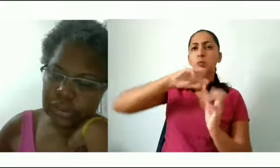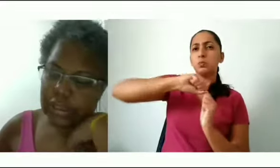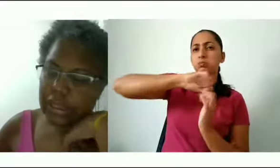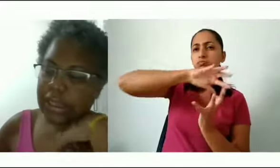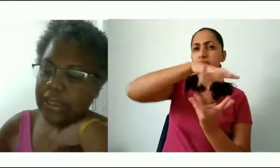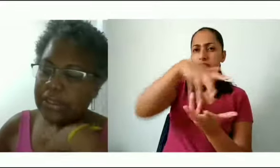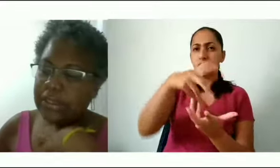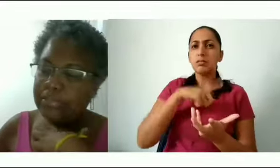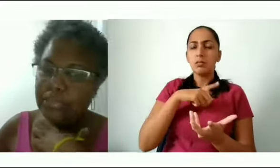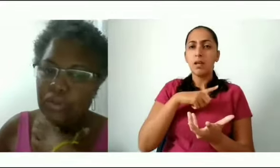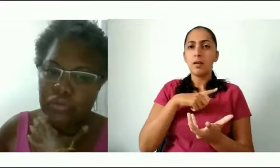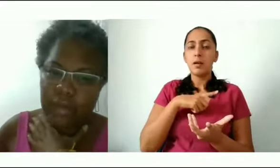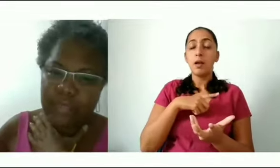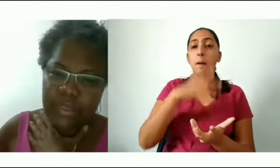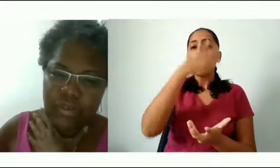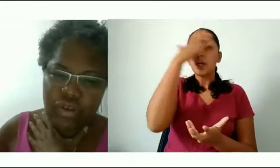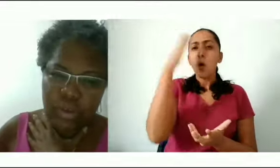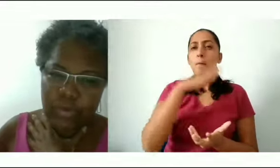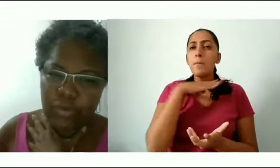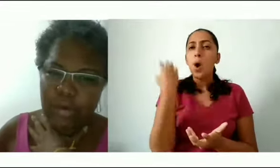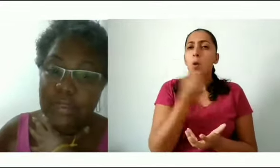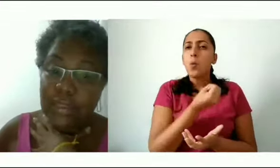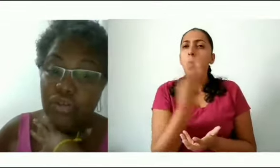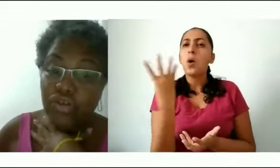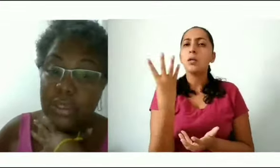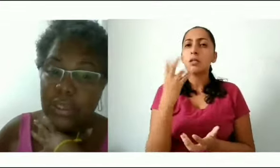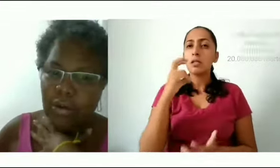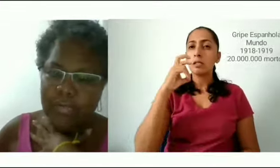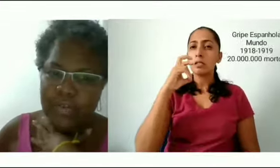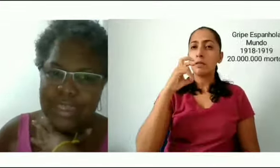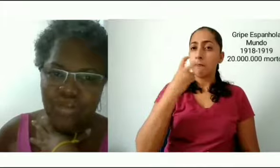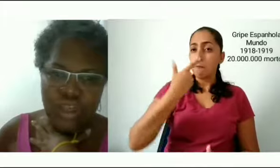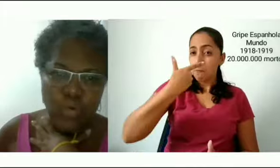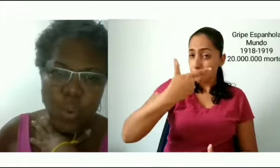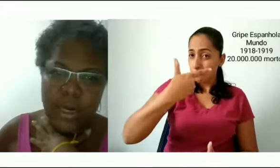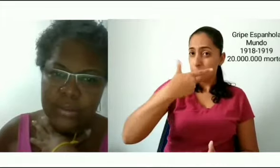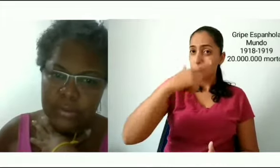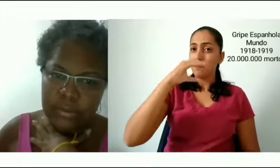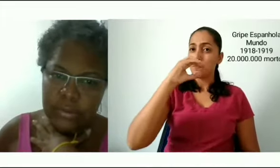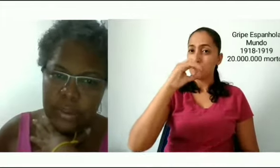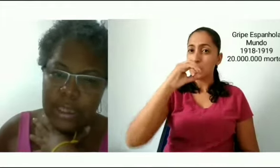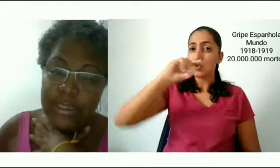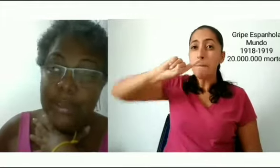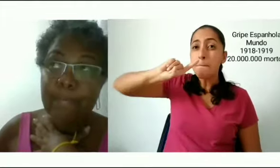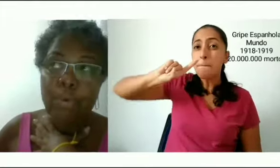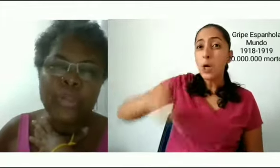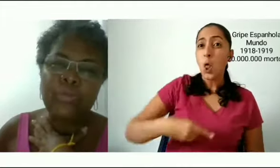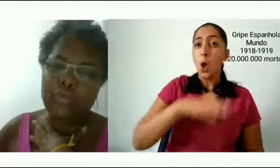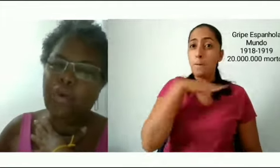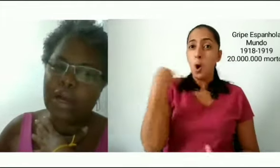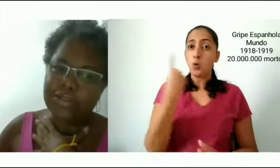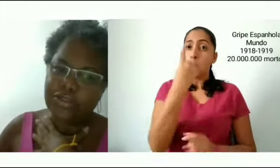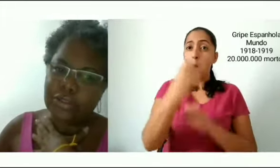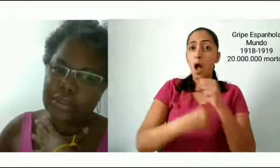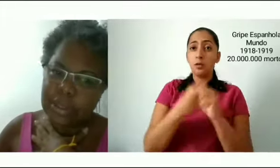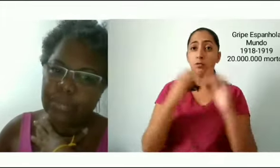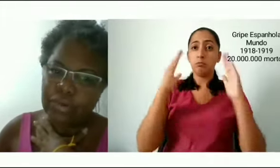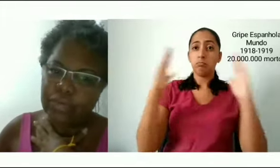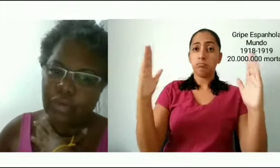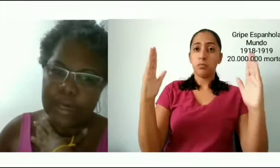mortos, entre 1918 e 1919, ou seja, em um ano. Isso é muito